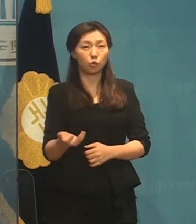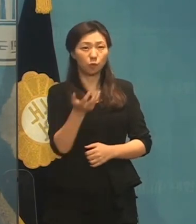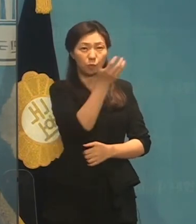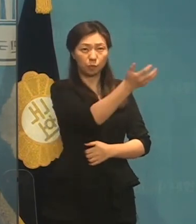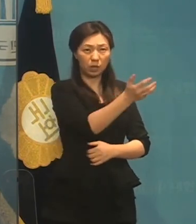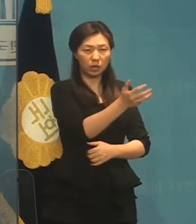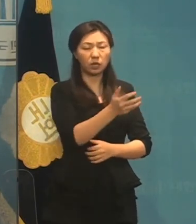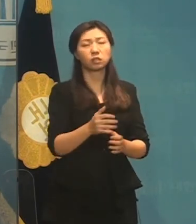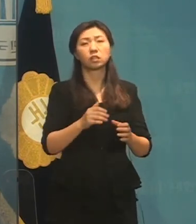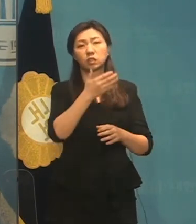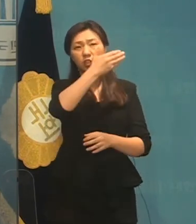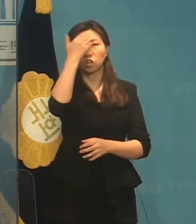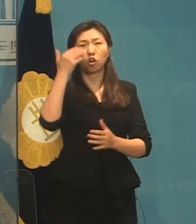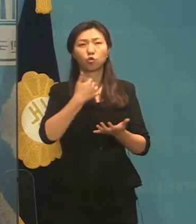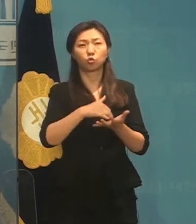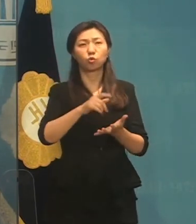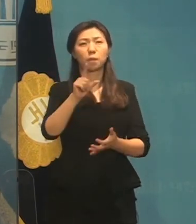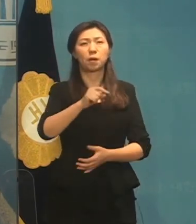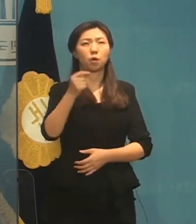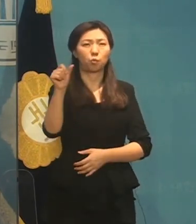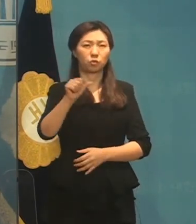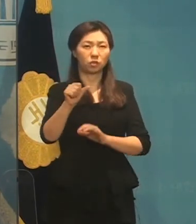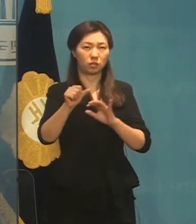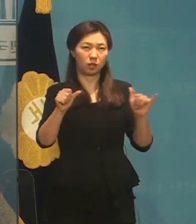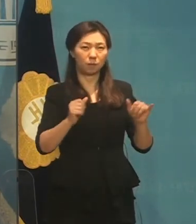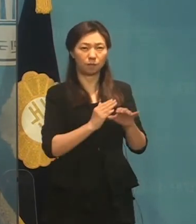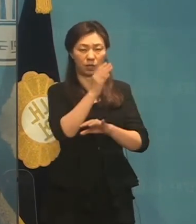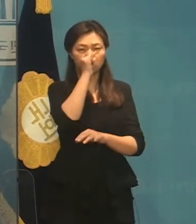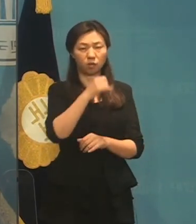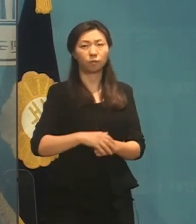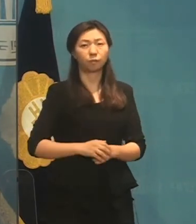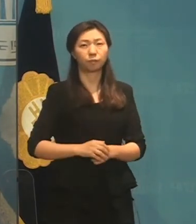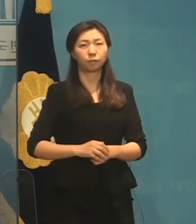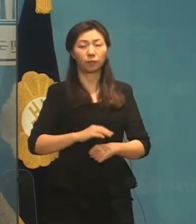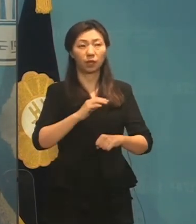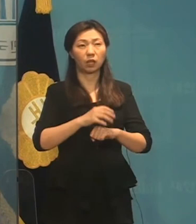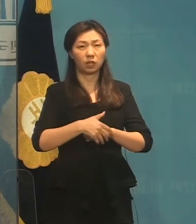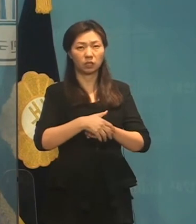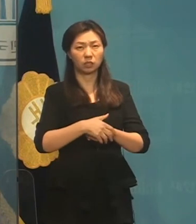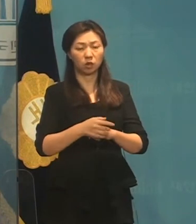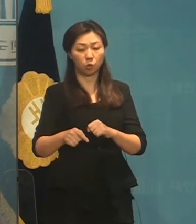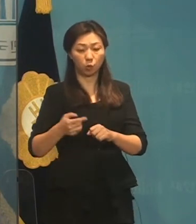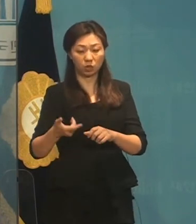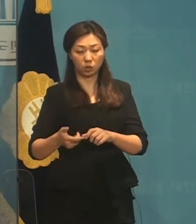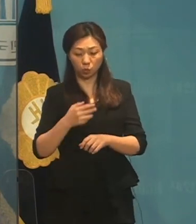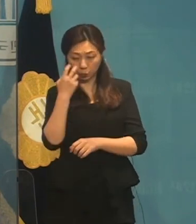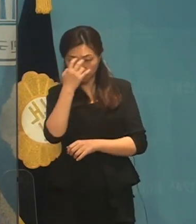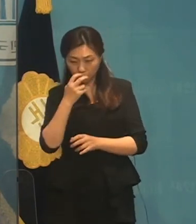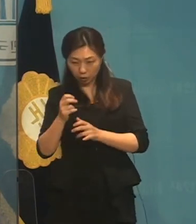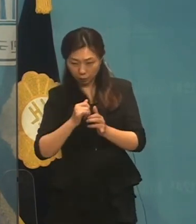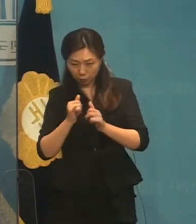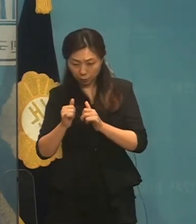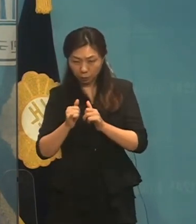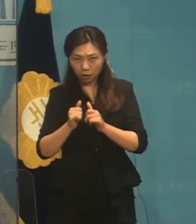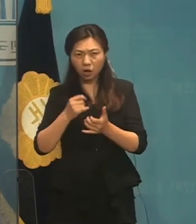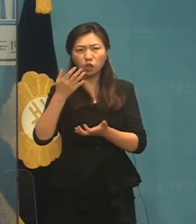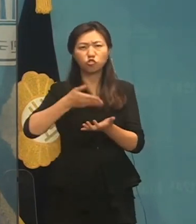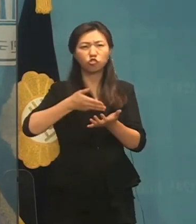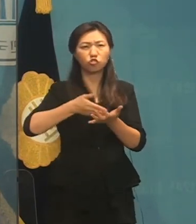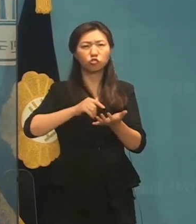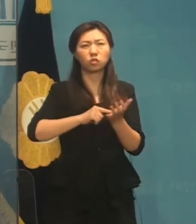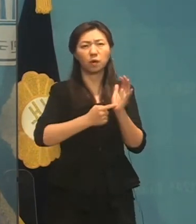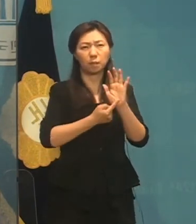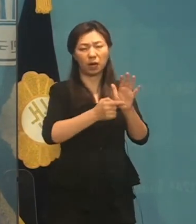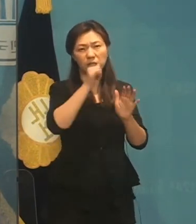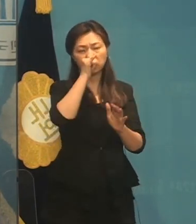5천 명이 넘었습니다. 대전 위에서 살아라. 작년 10월 대구를 취재한 뉴스에서 나온 대구